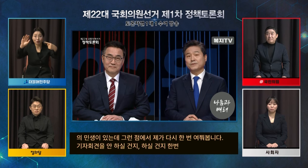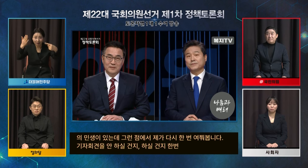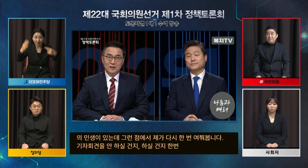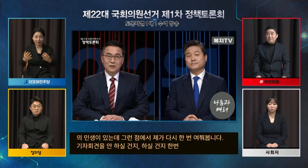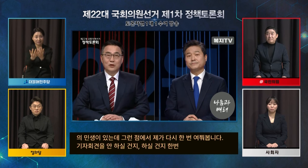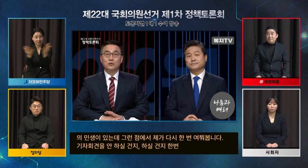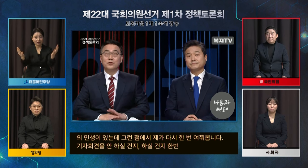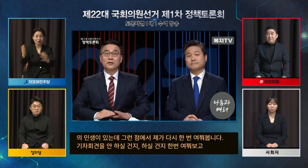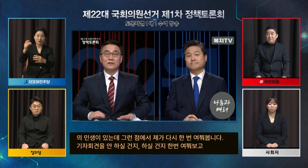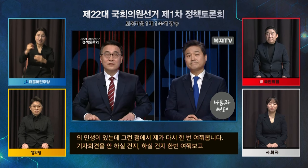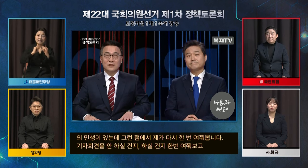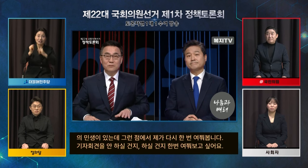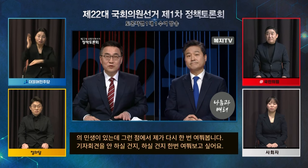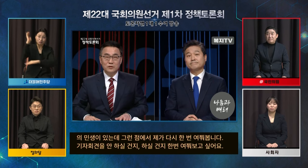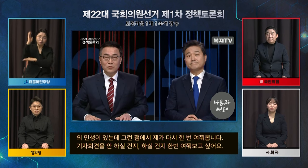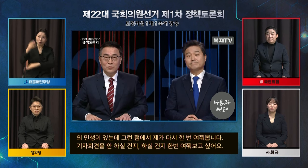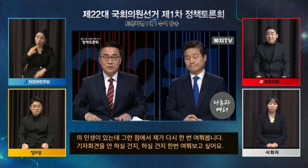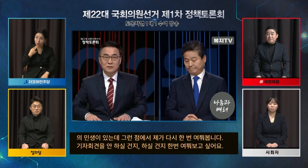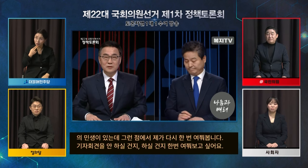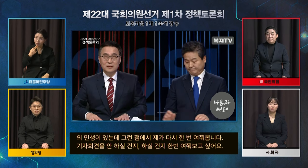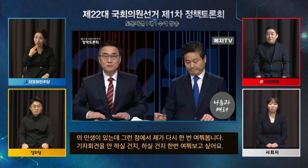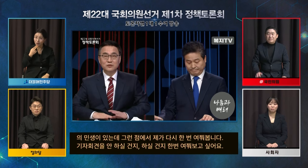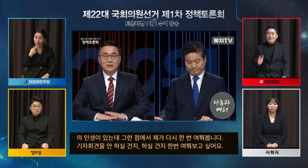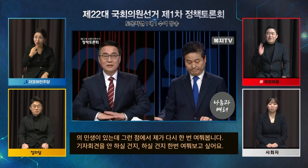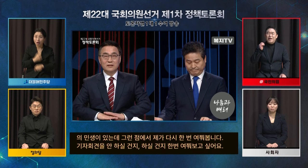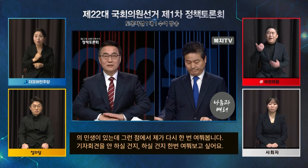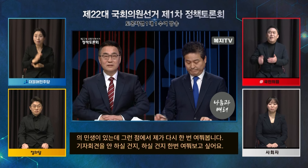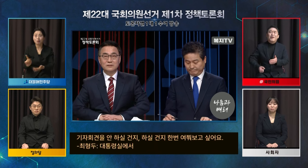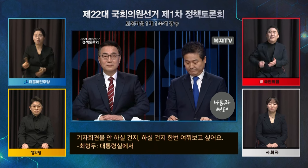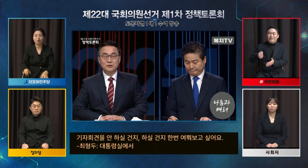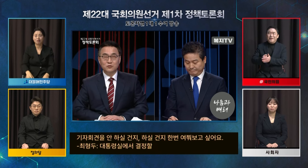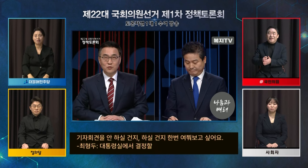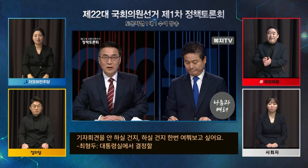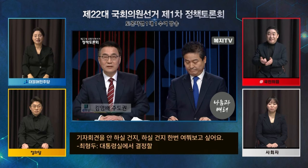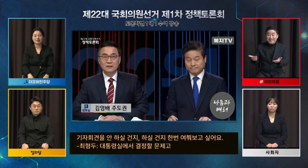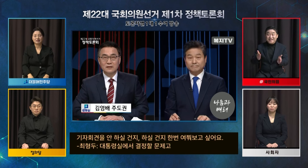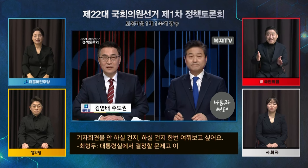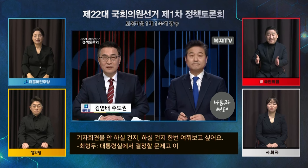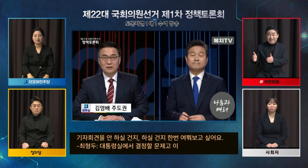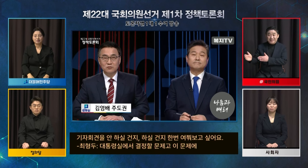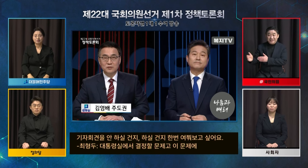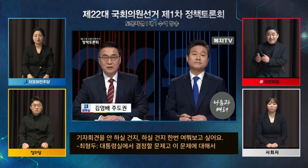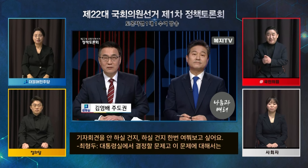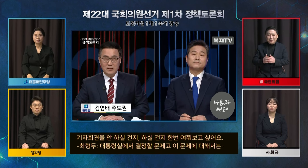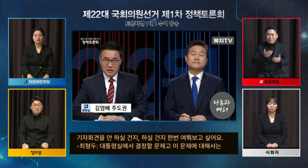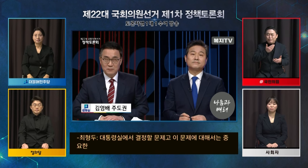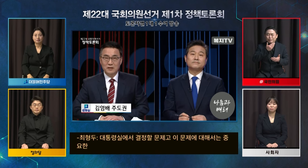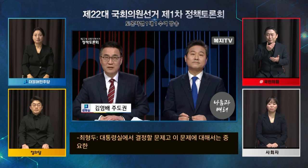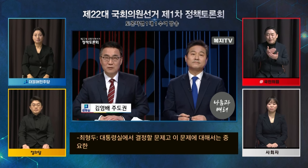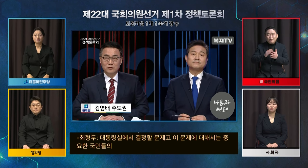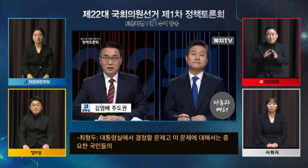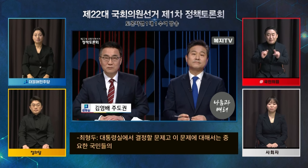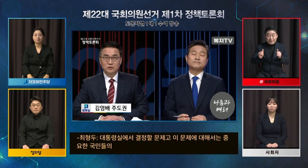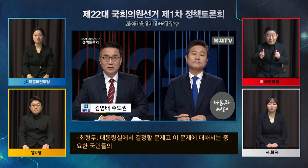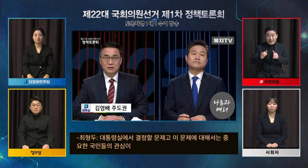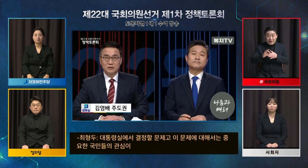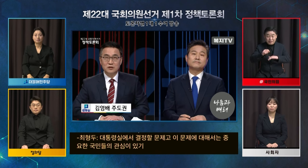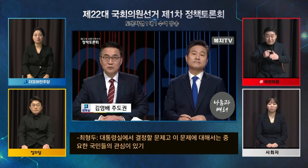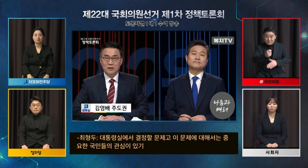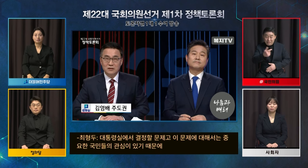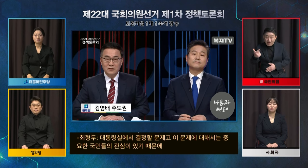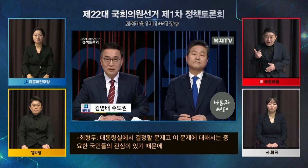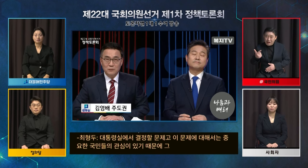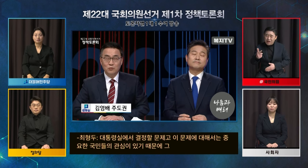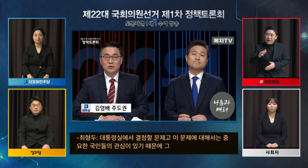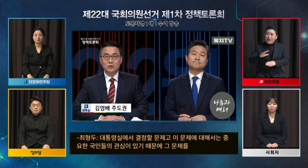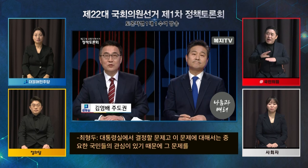대통령이 시절에서 결정할 문제고 지금 이 문제에 대해서는 중요한 국민들의 관심이 있기 때문에 그 문제를 어떤